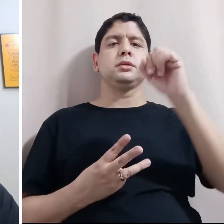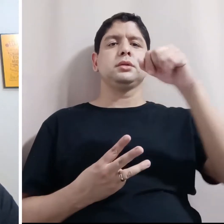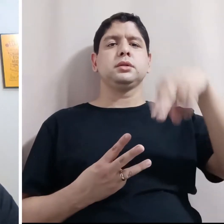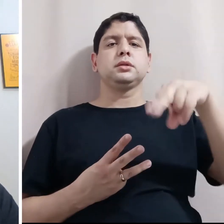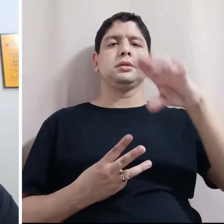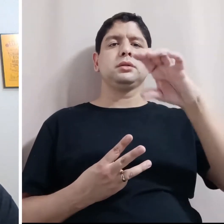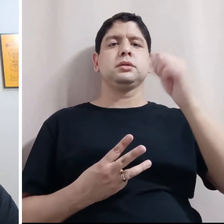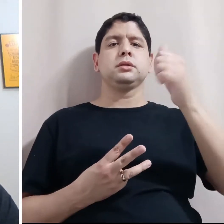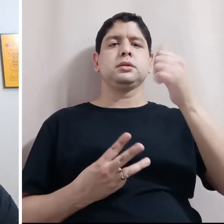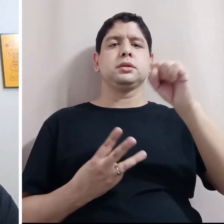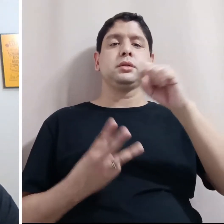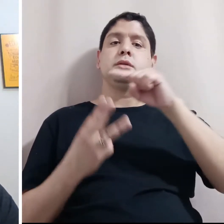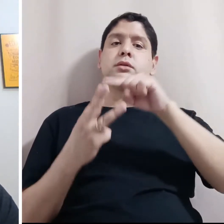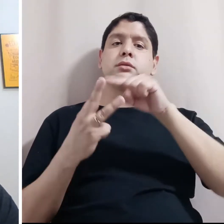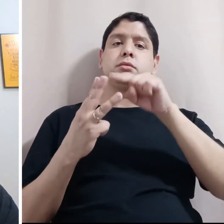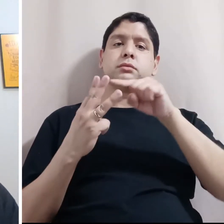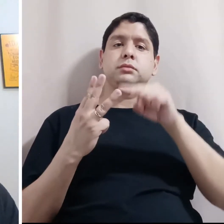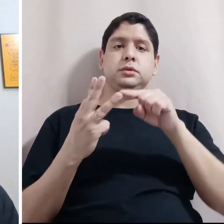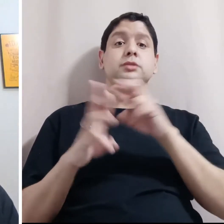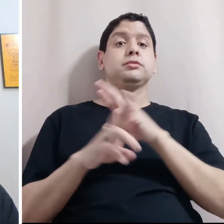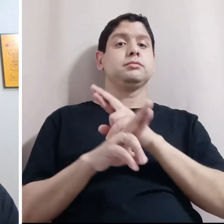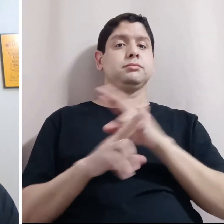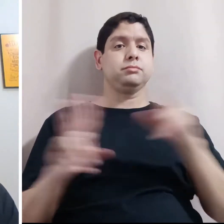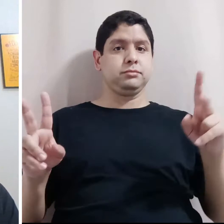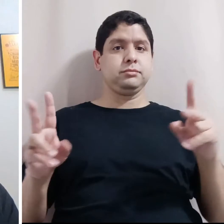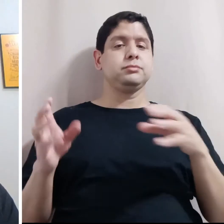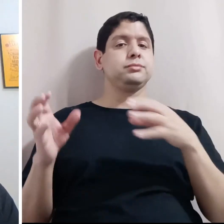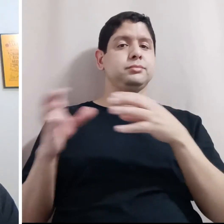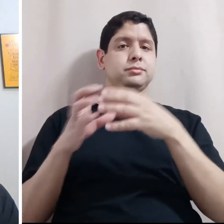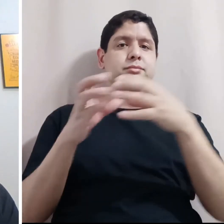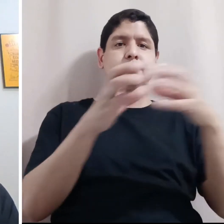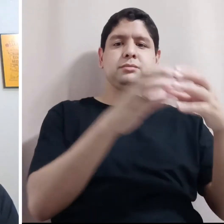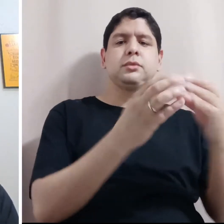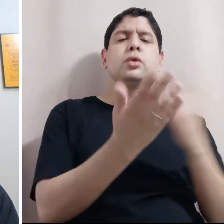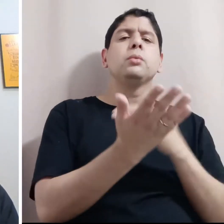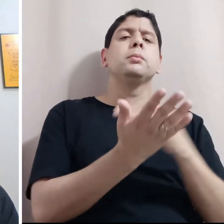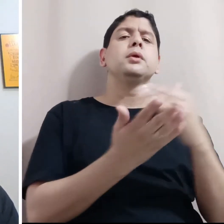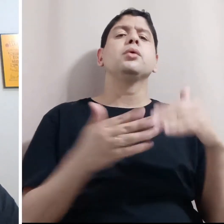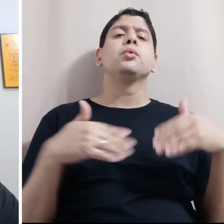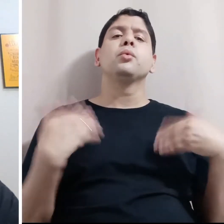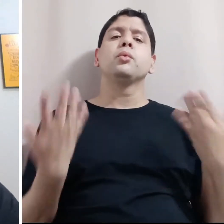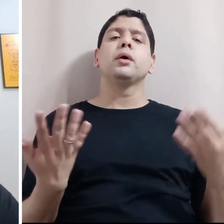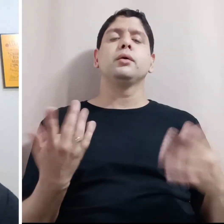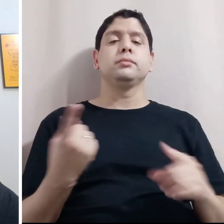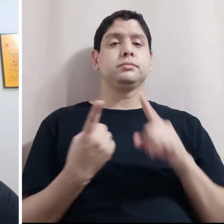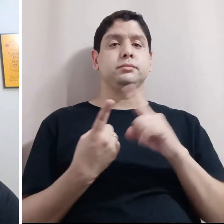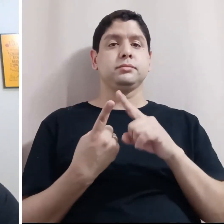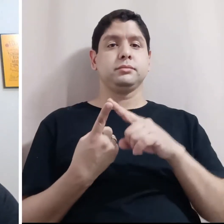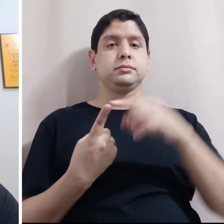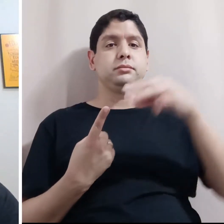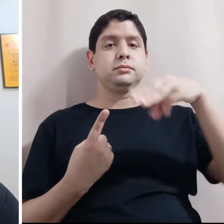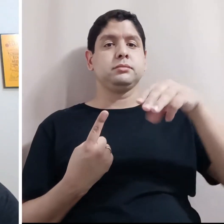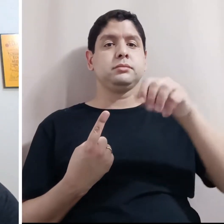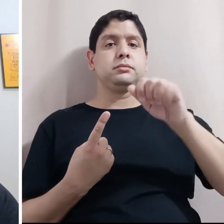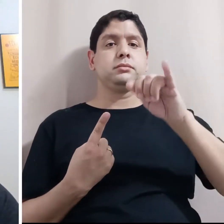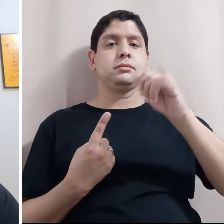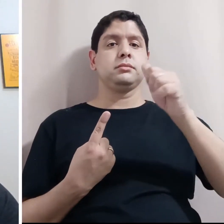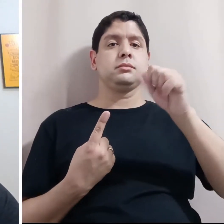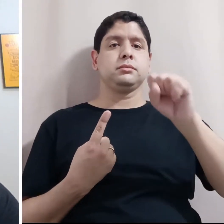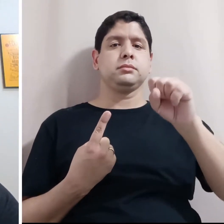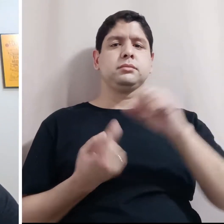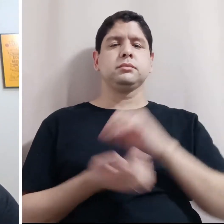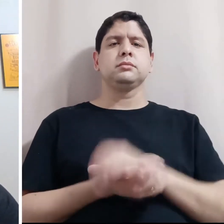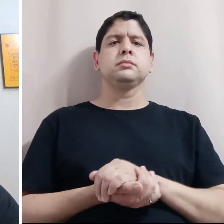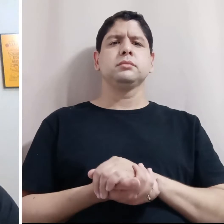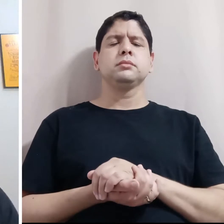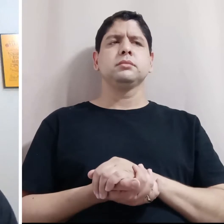hoje, né, em relação aos povos indígenas, voltado a esses três povos. A gente vai começar, então, pelos maias. Né? A gente